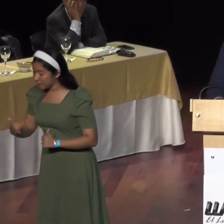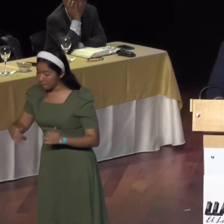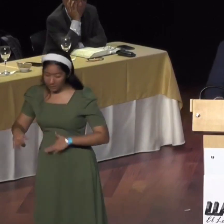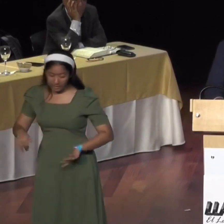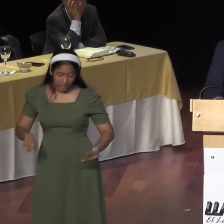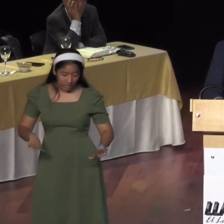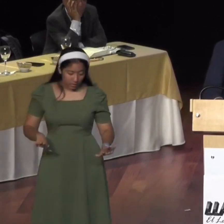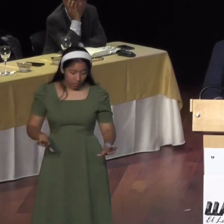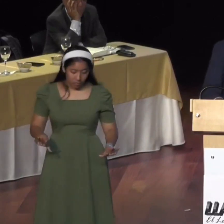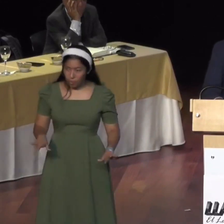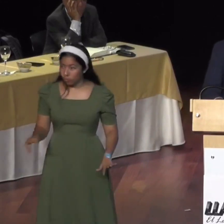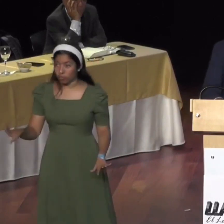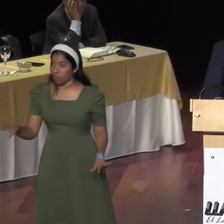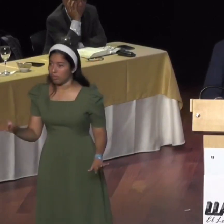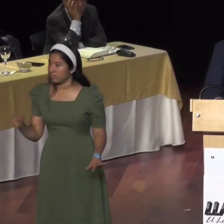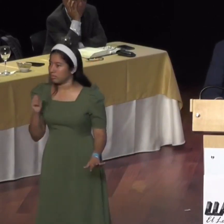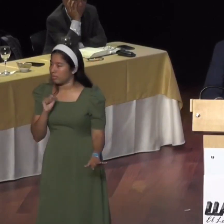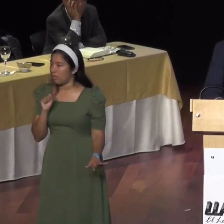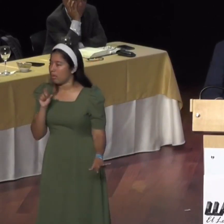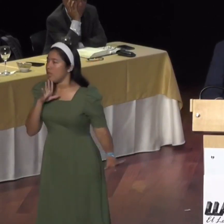la habilidad.